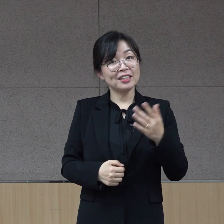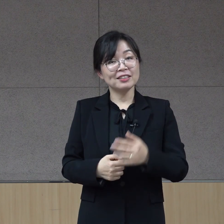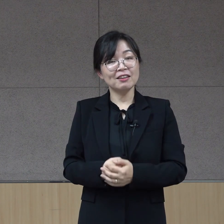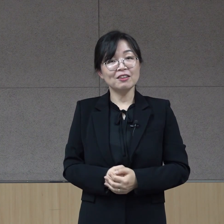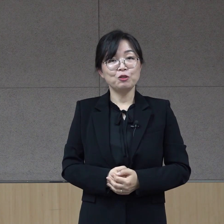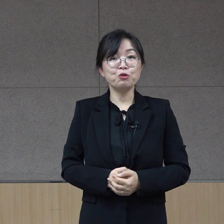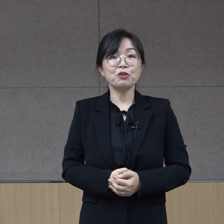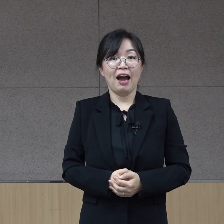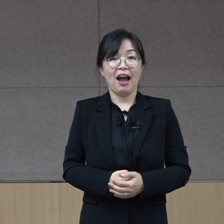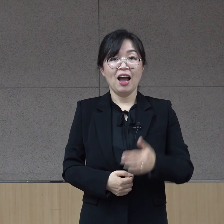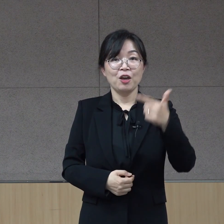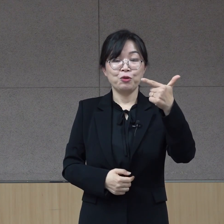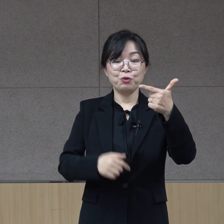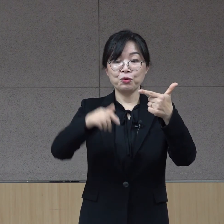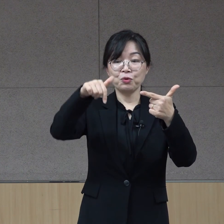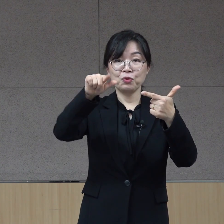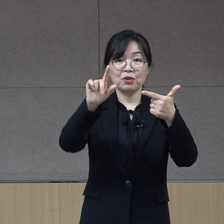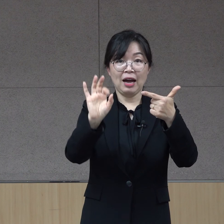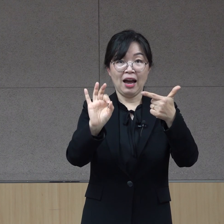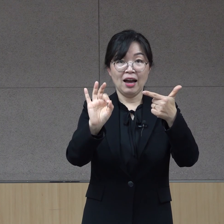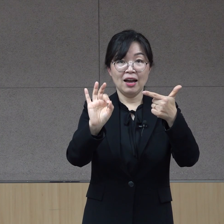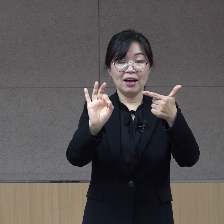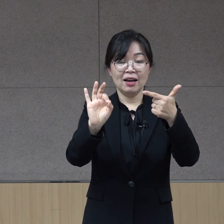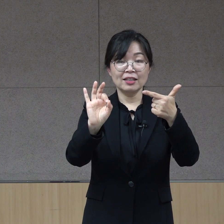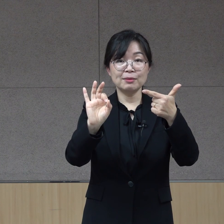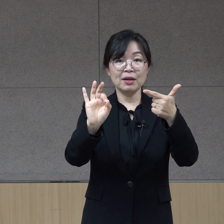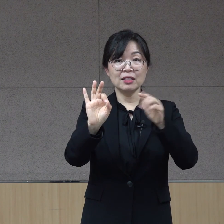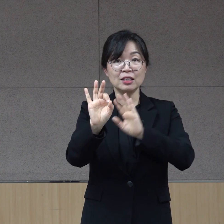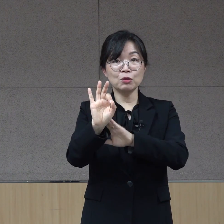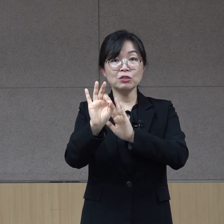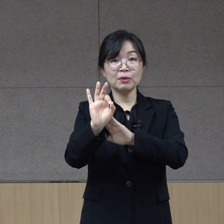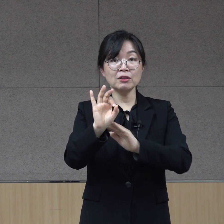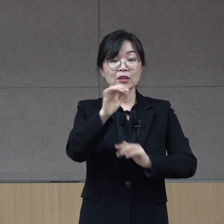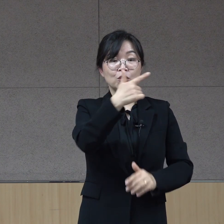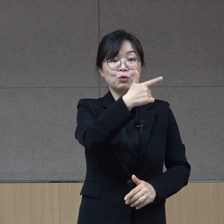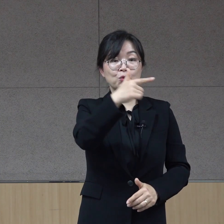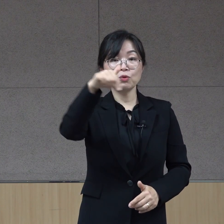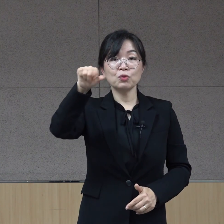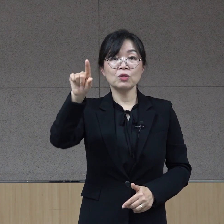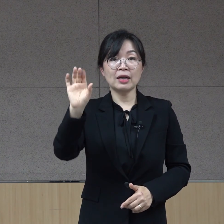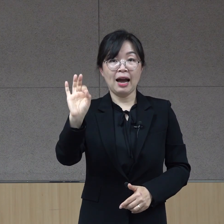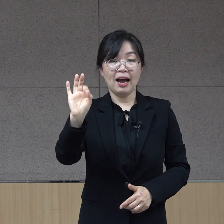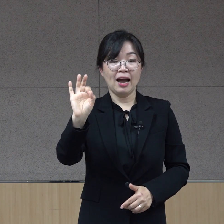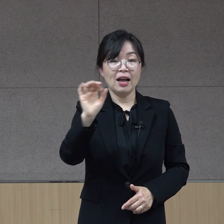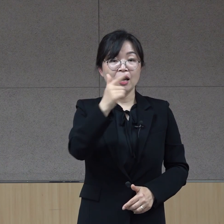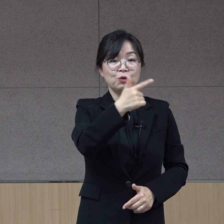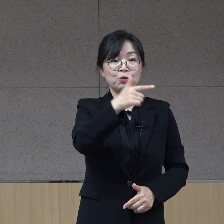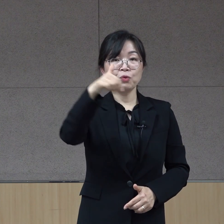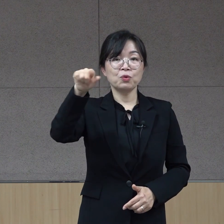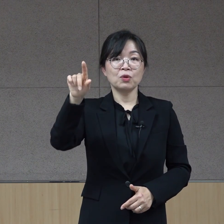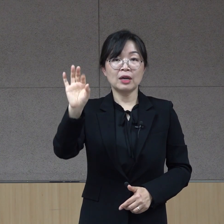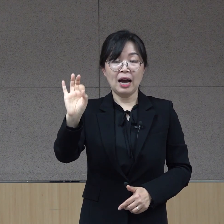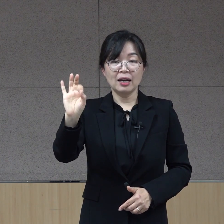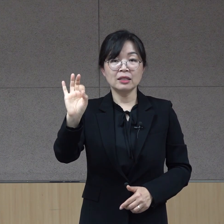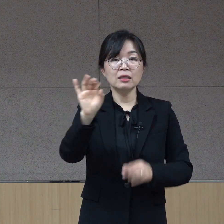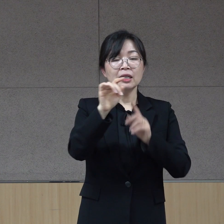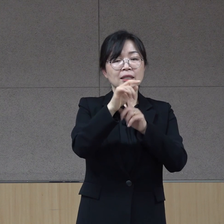보시겠어요? 6강. 하지만 이 손을 쓰면 6강. 이때는